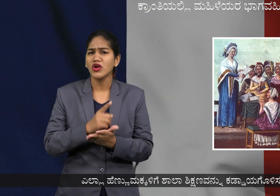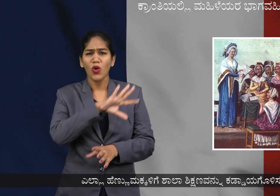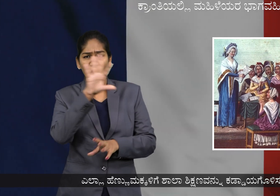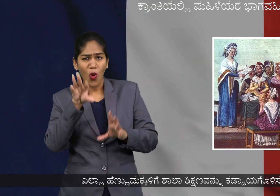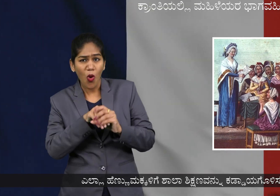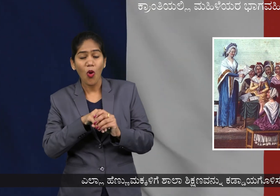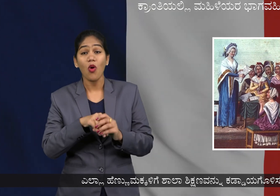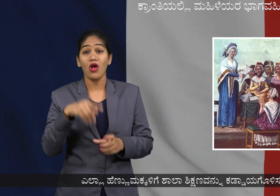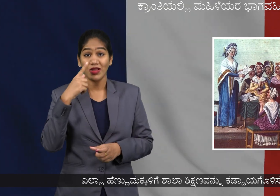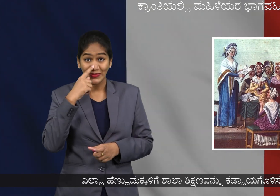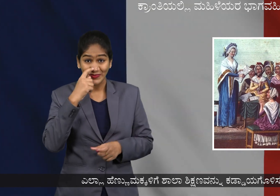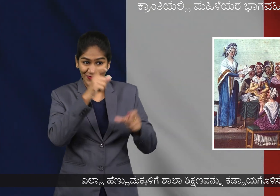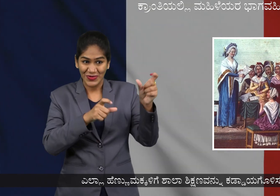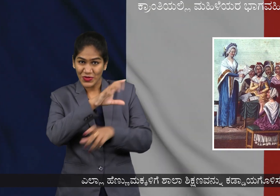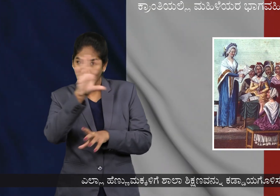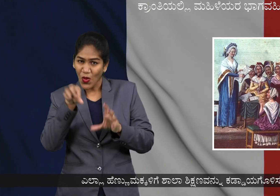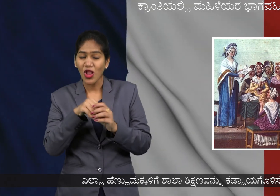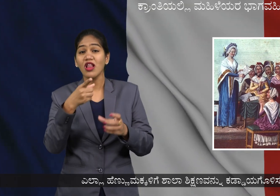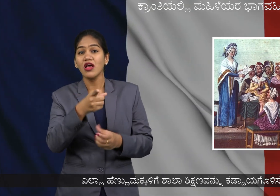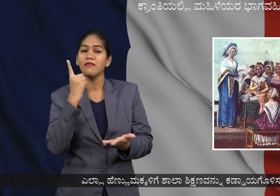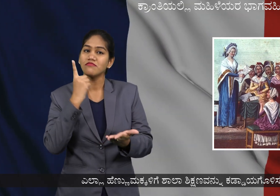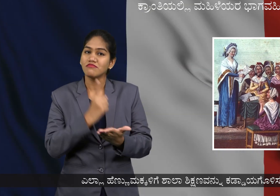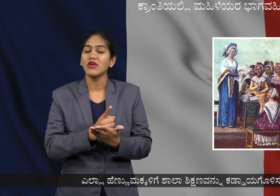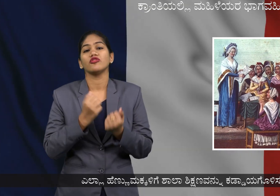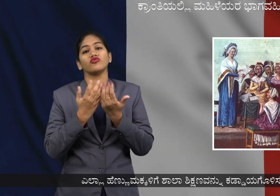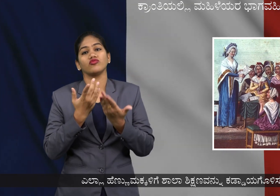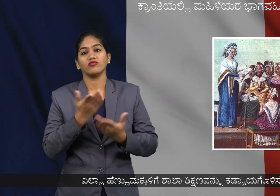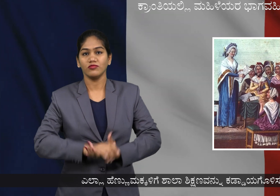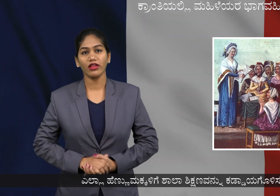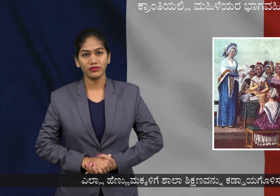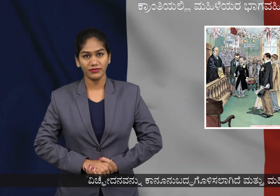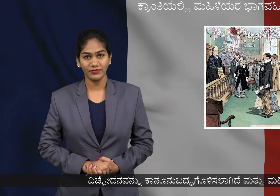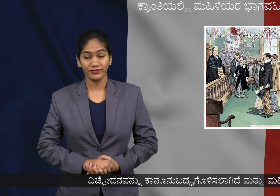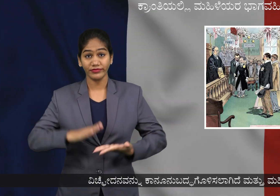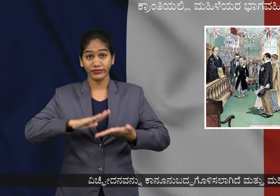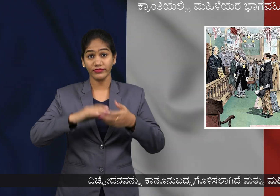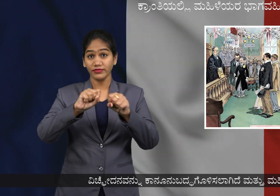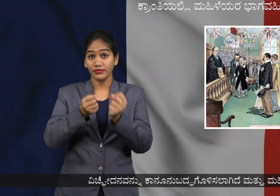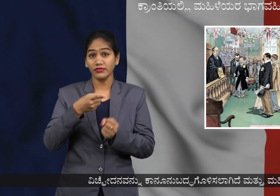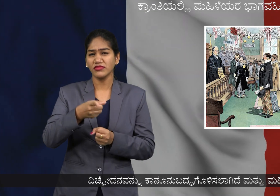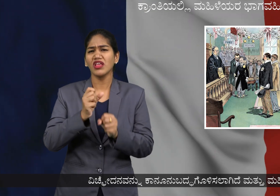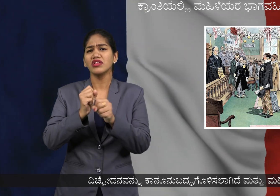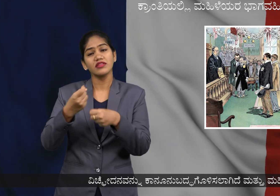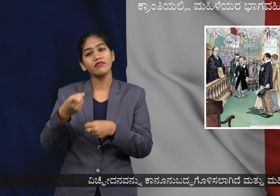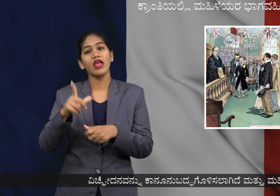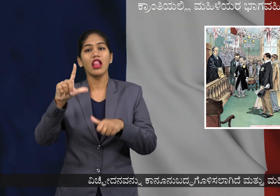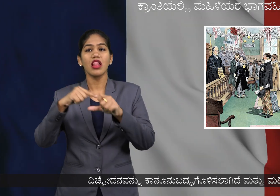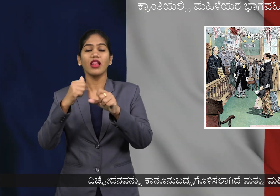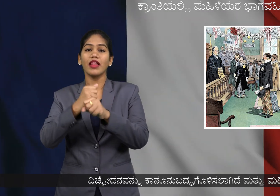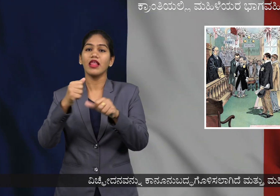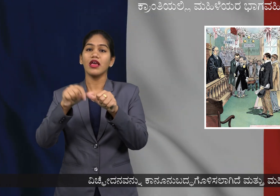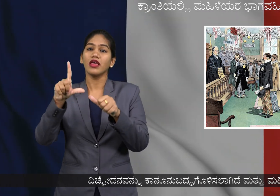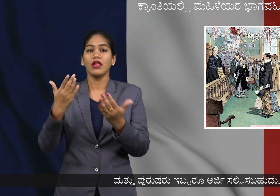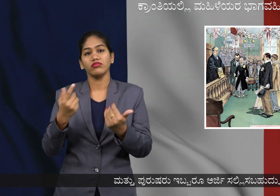ಕಡ್ಡಾಯಗೊಳಿಸಲಾಯಿತು. ವಿಚ್ಛೇದನವನ್ನ ಕಾನೂನುಬದ್ಧಗೊಳಿಸಲಾಗಿದೆ